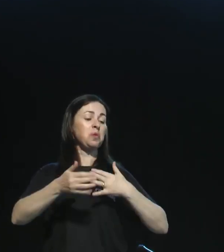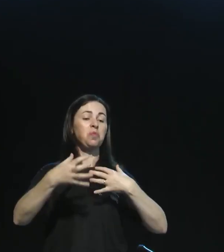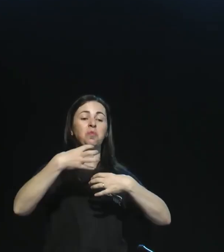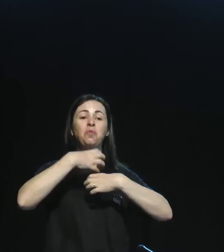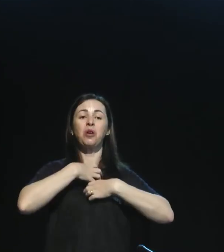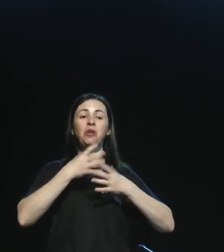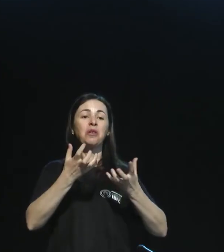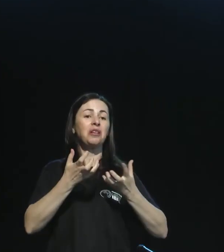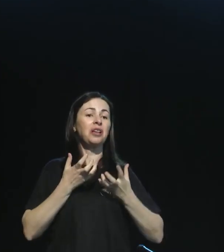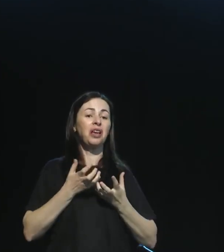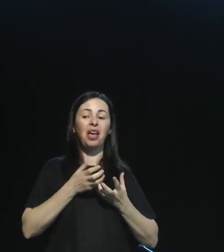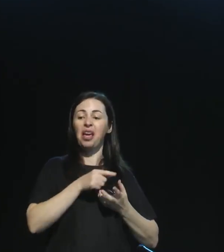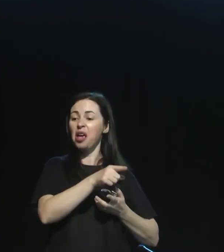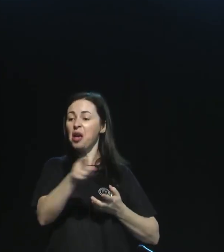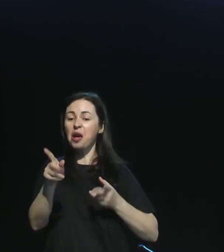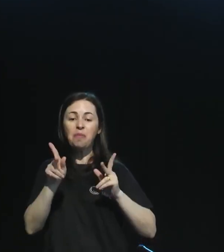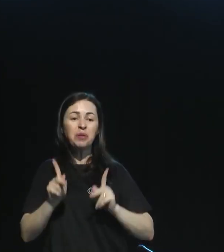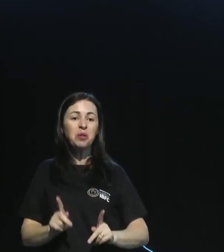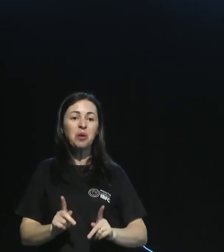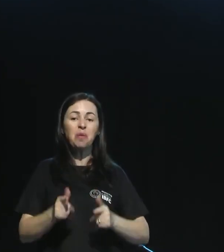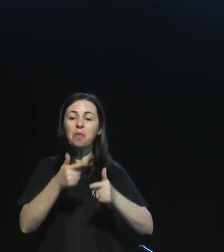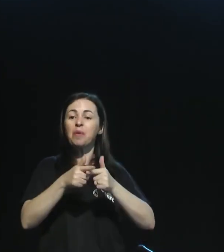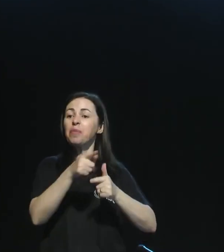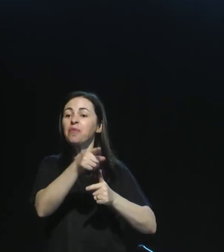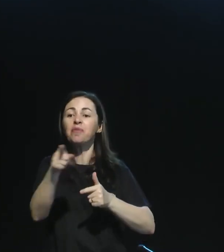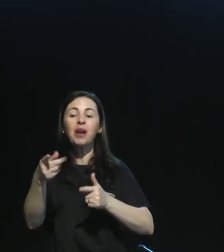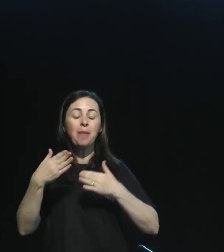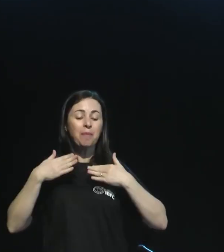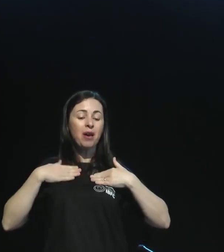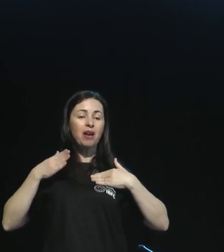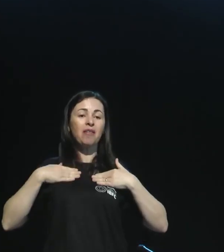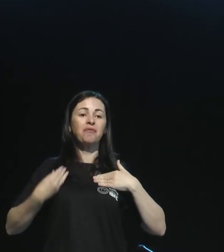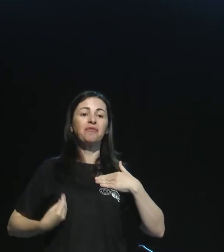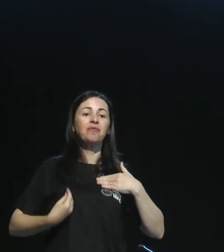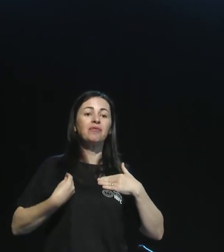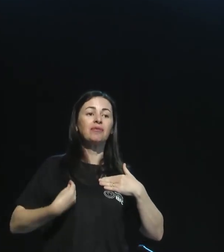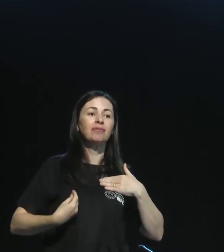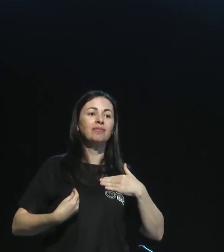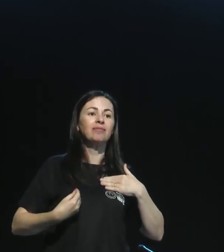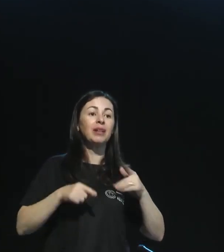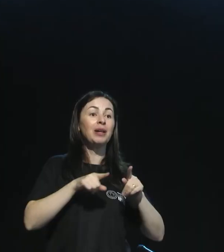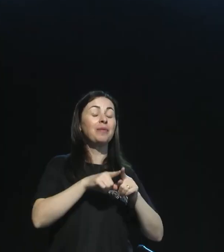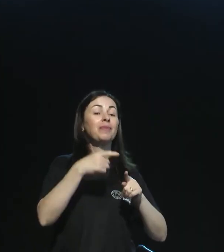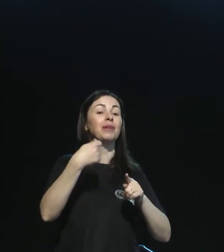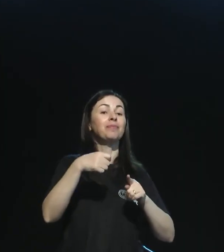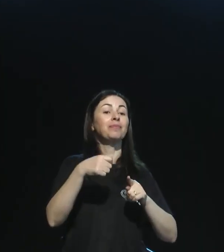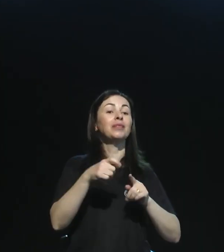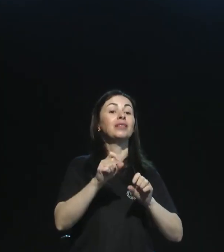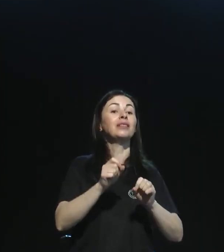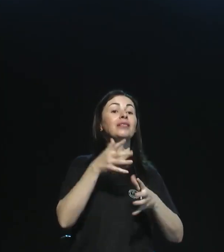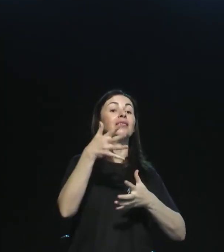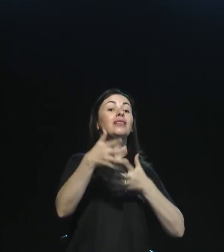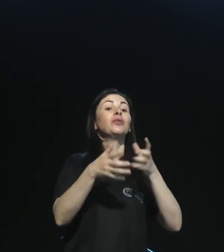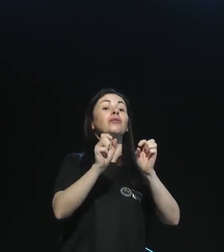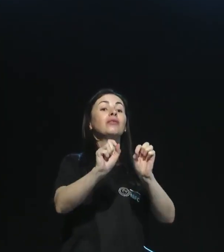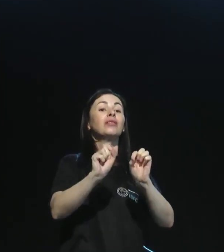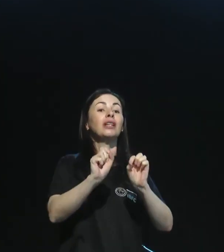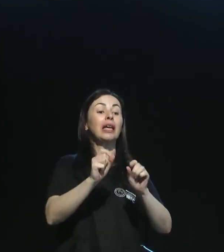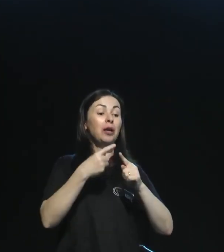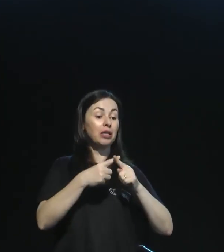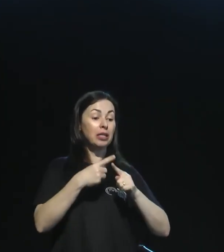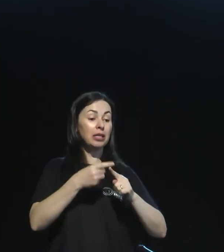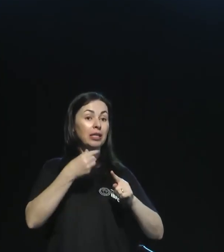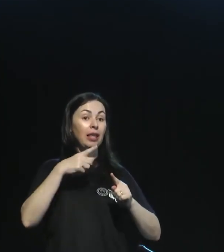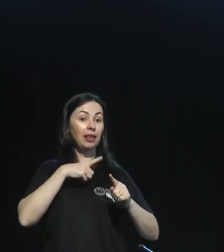E ninguém tem nada com isso. Mas o que você precisa ouvir é que se você pertence